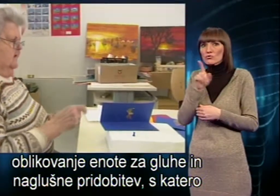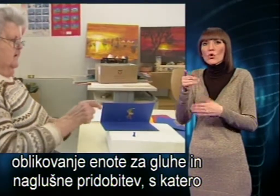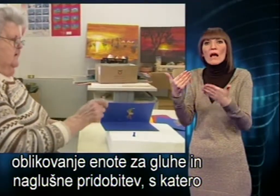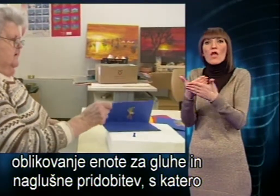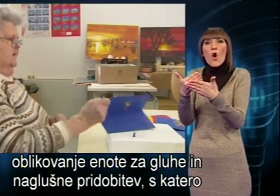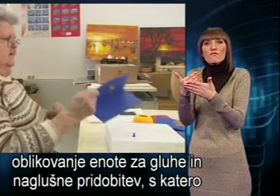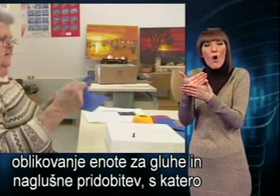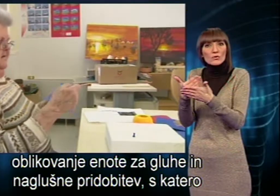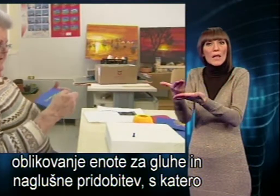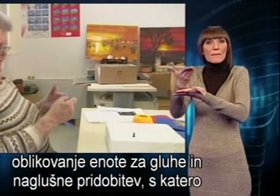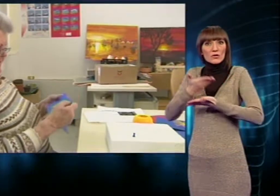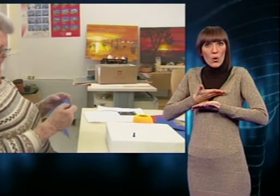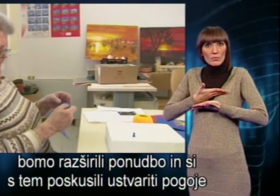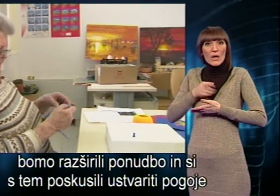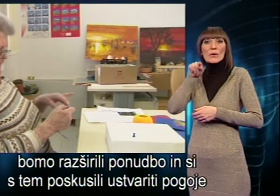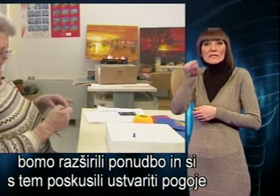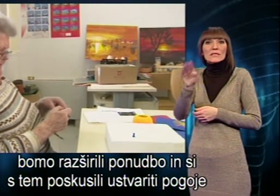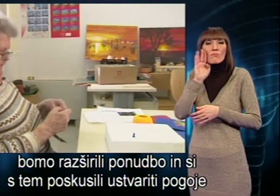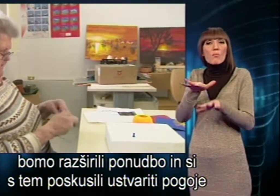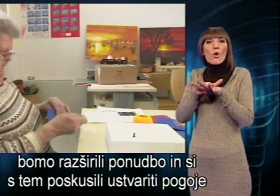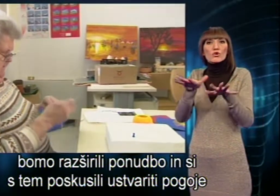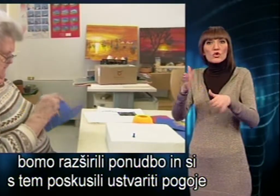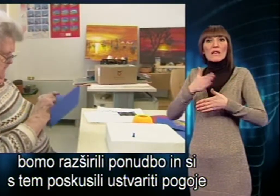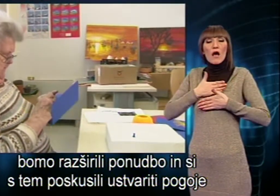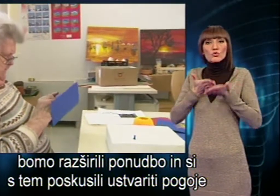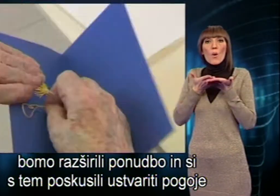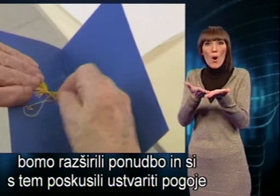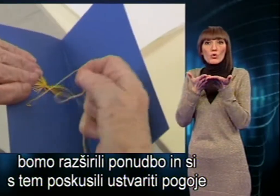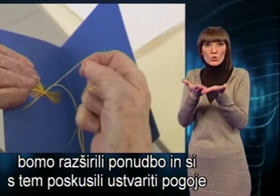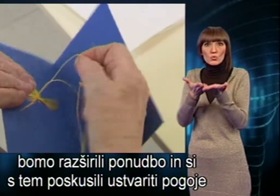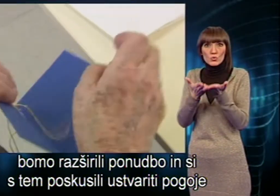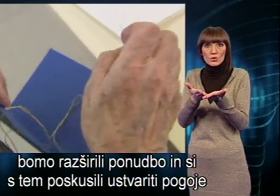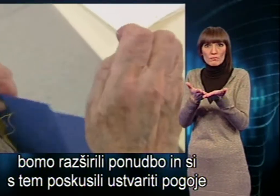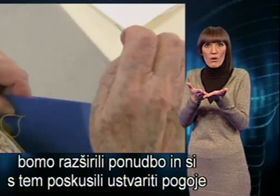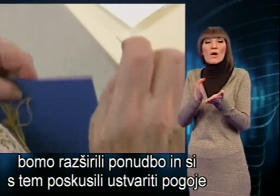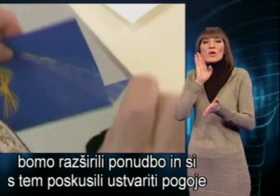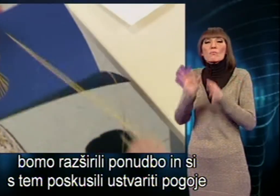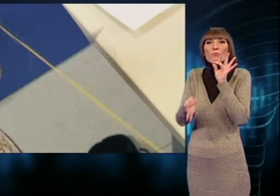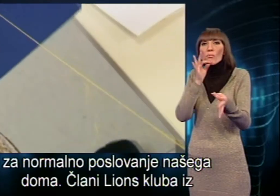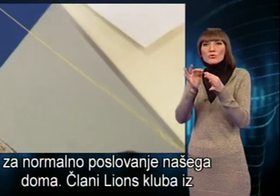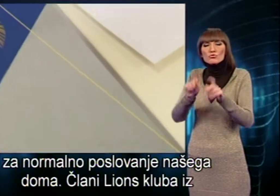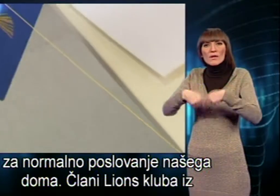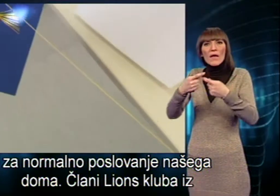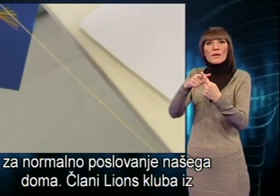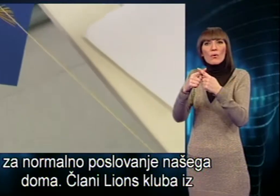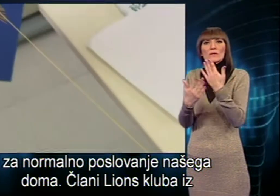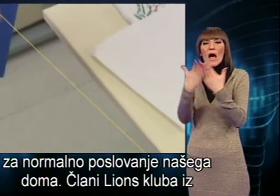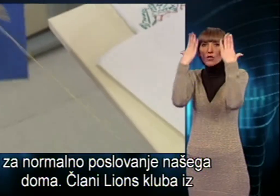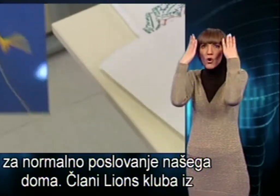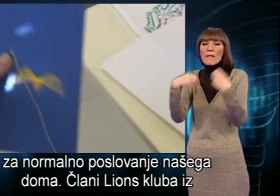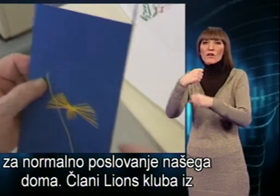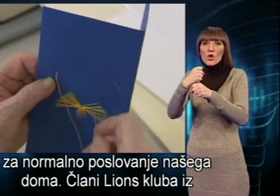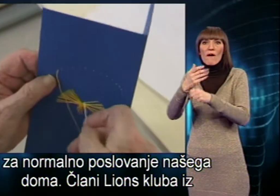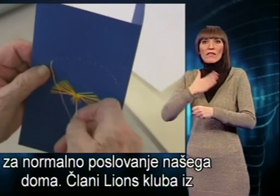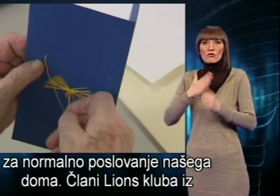pridobitev, s katero bomo seveda razširili ponudbo in si s tem poskusili ustvariti pogoje za normalno poslovanje